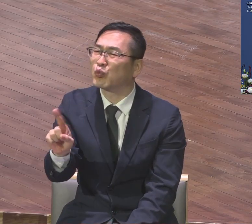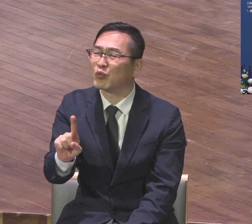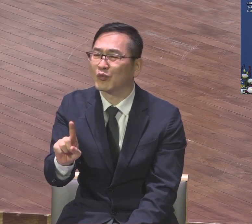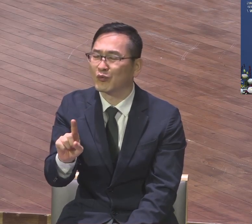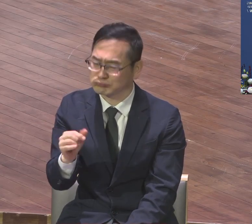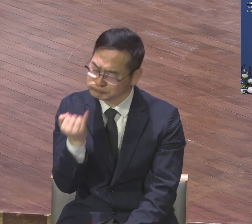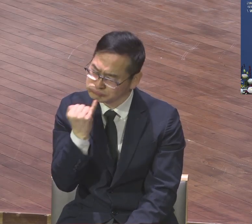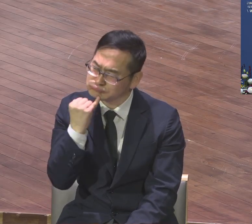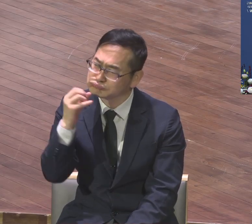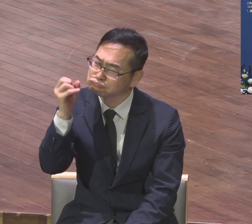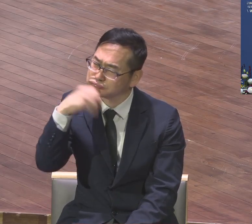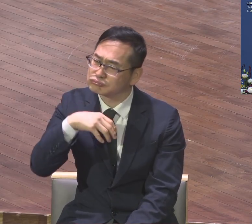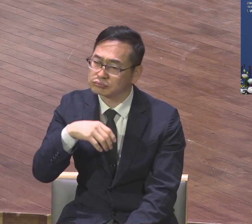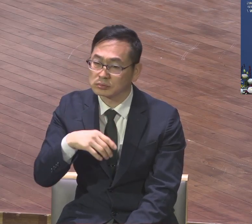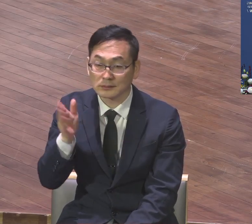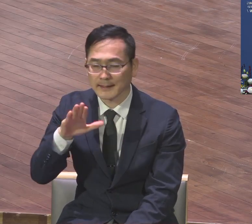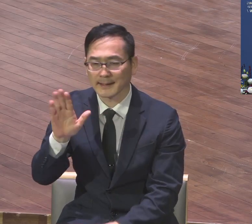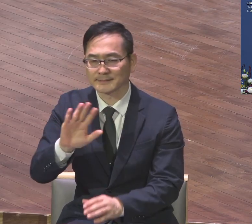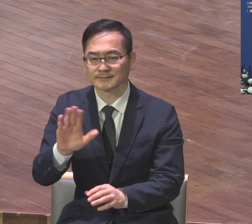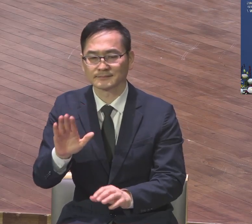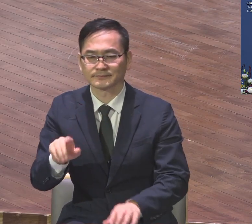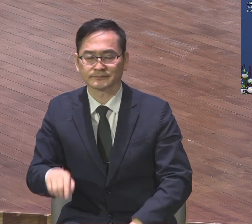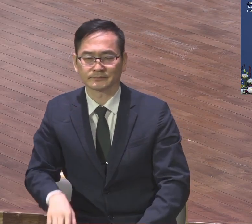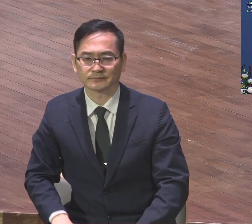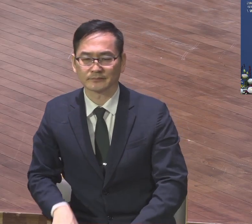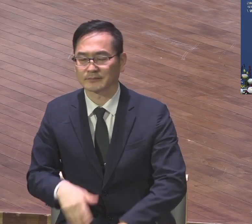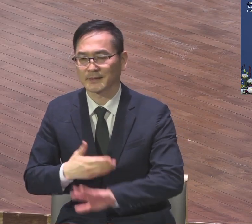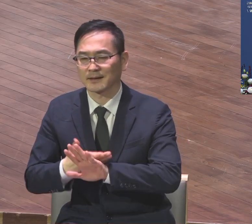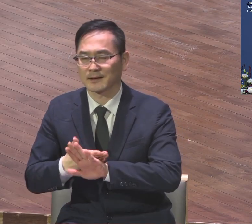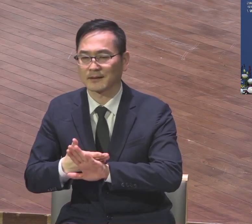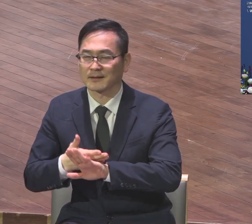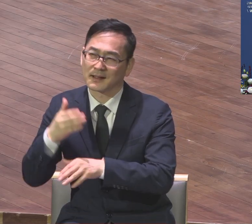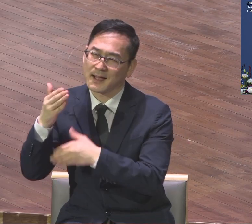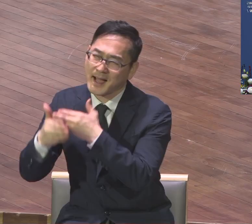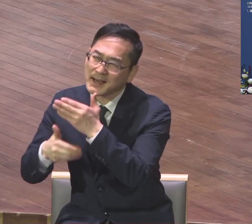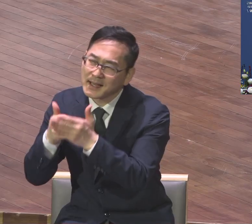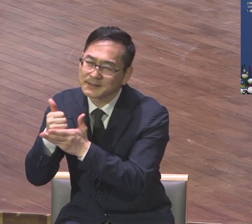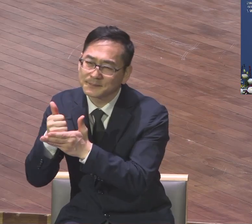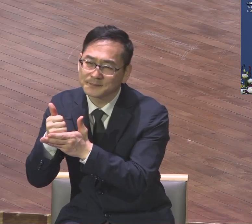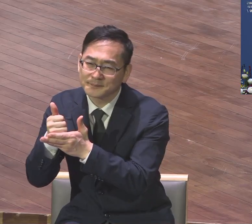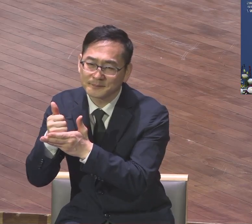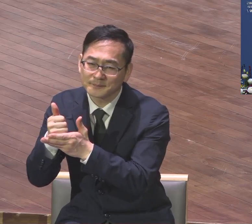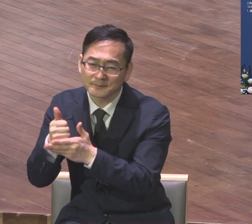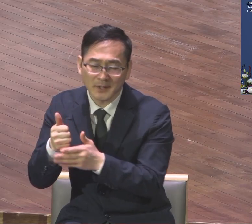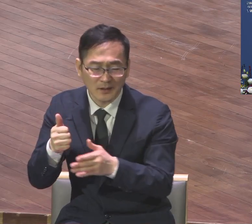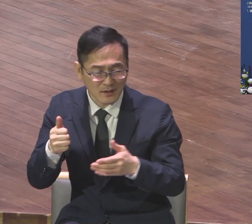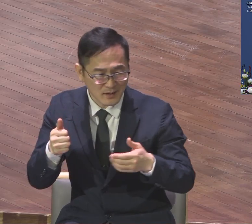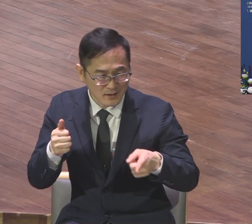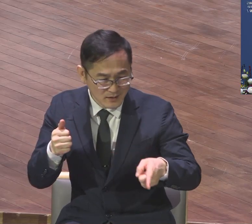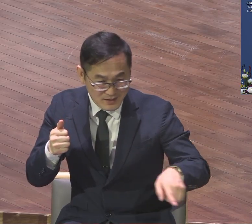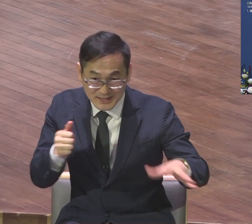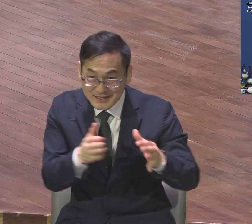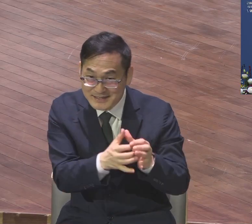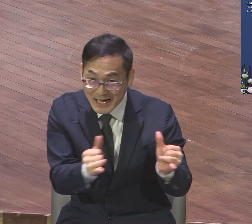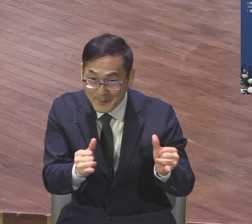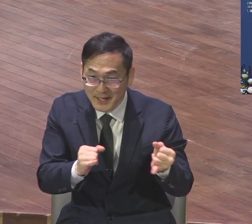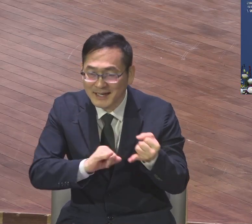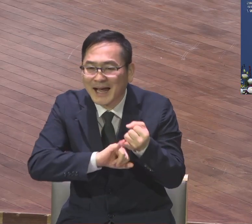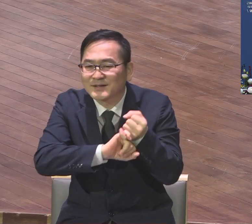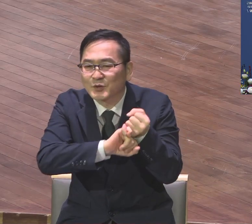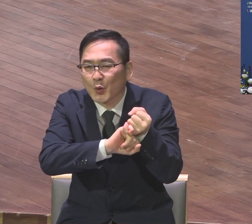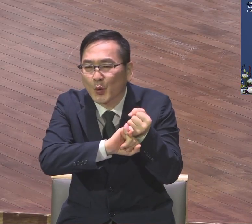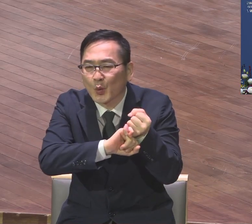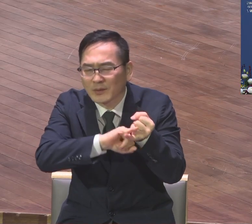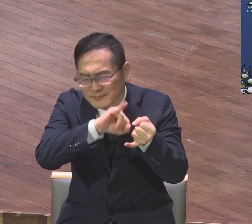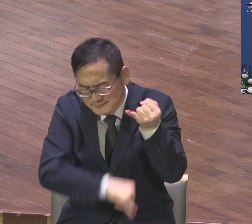이 사건의 본질은요, 뭐냐면 하나님과, 과일이 중요한 게 아니고 하나님과 인간의